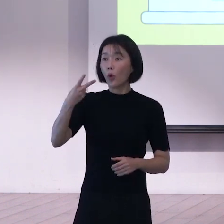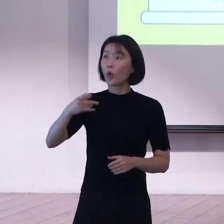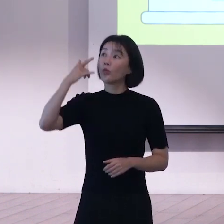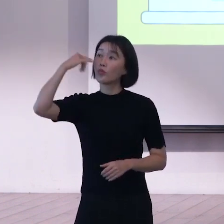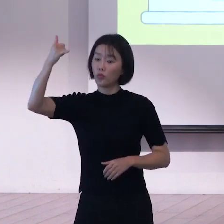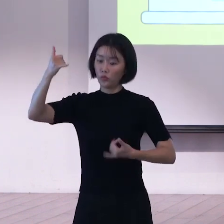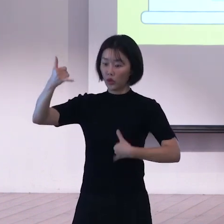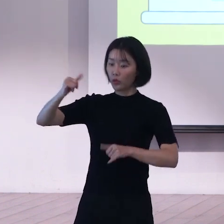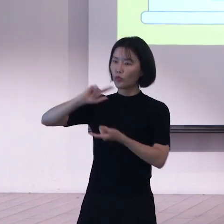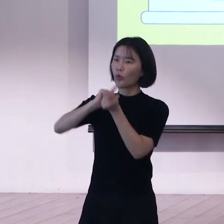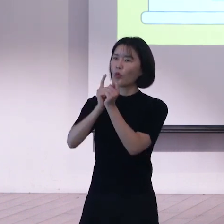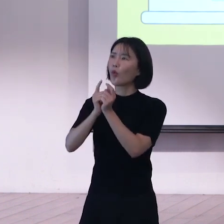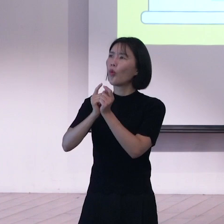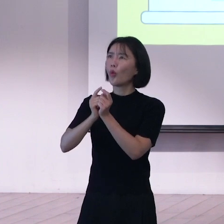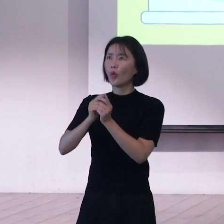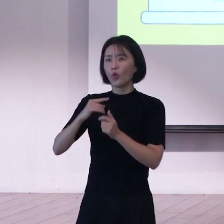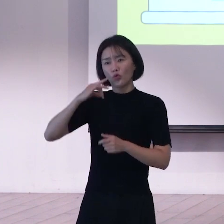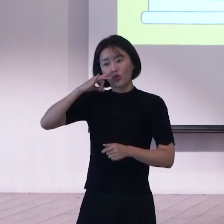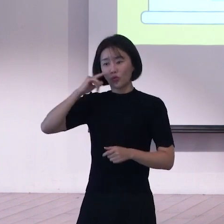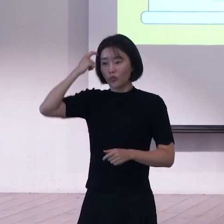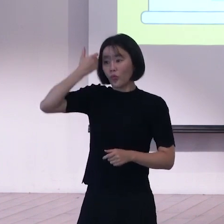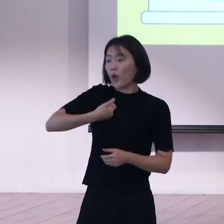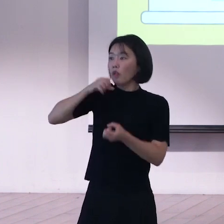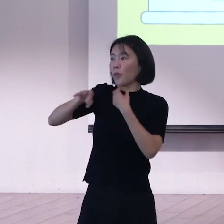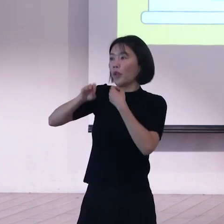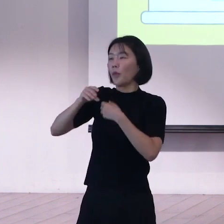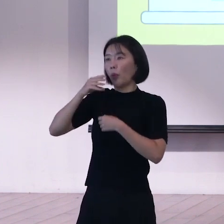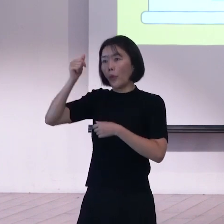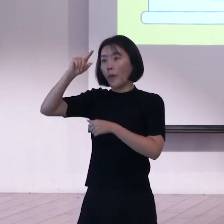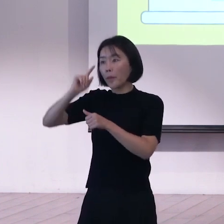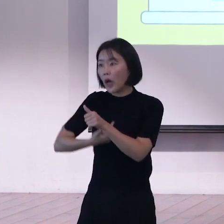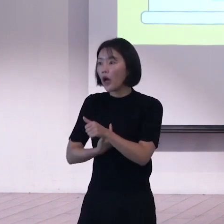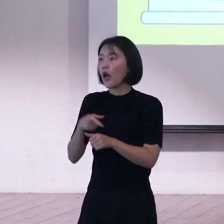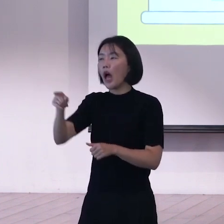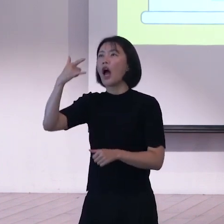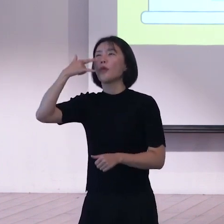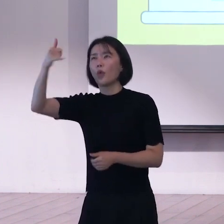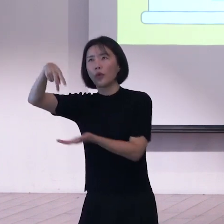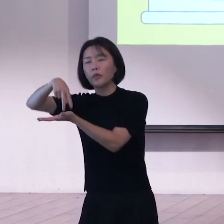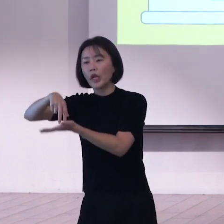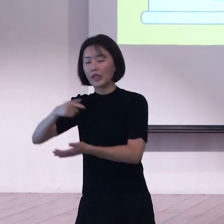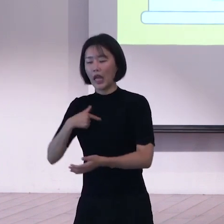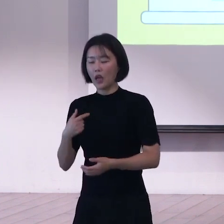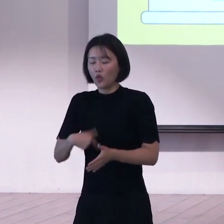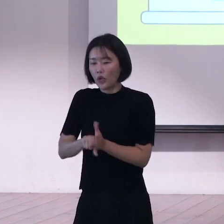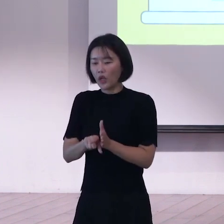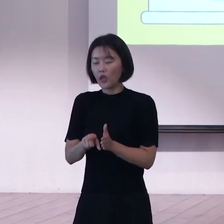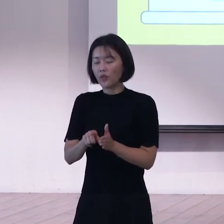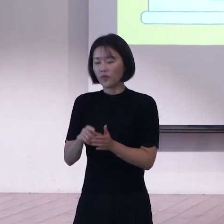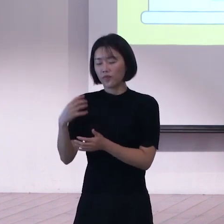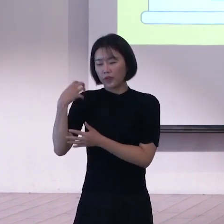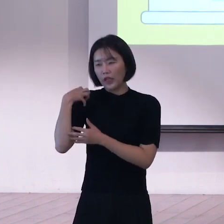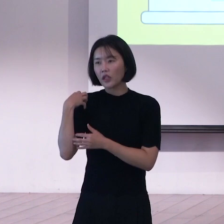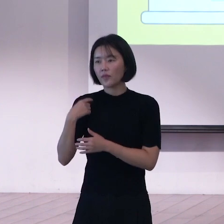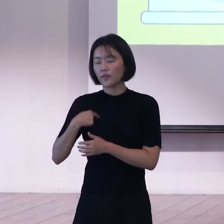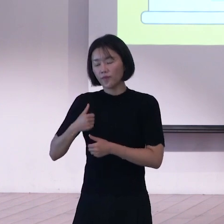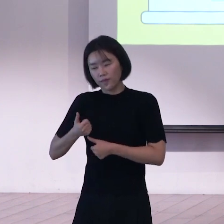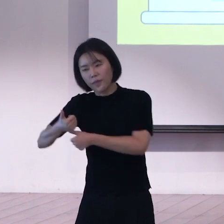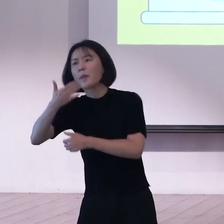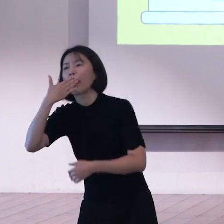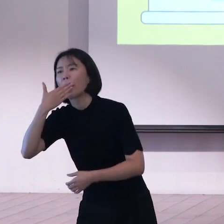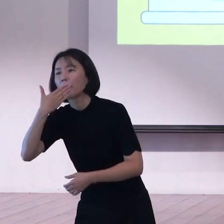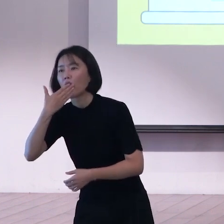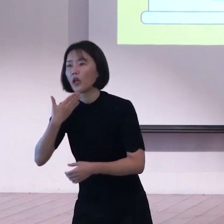의사소통이 원활하게 진행이 되면 당연히 부모에게 의존을 할 수 있게 되겠죠. 수어로 소통을 하면서